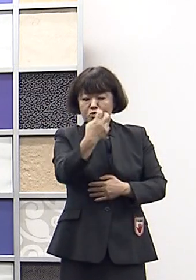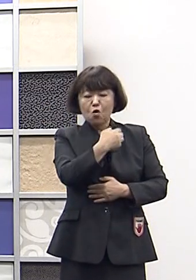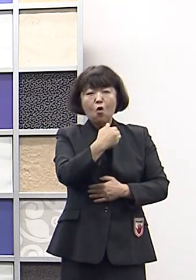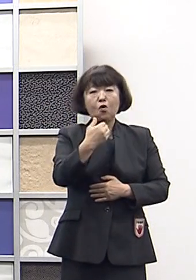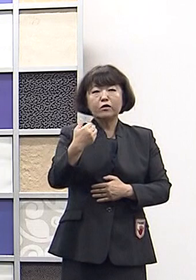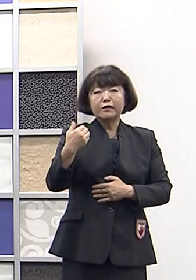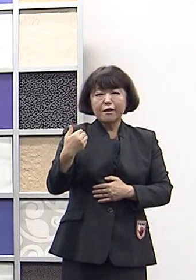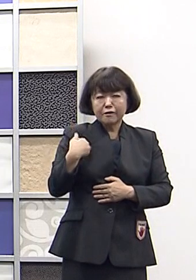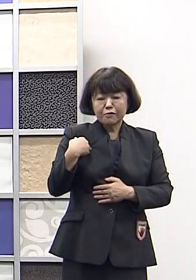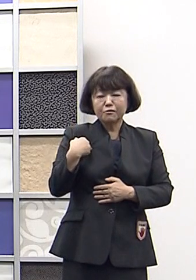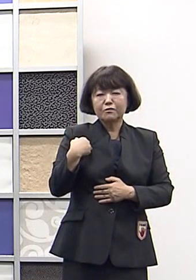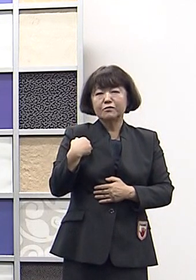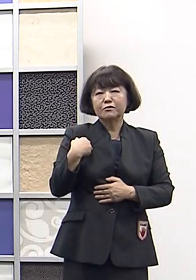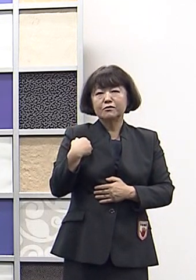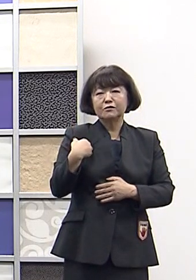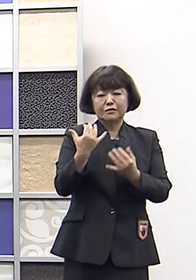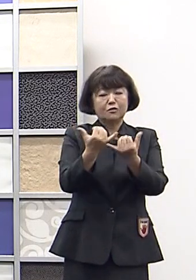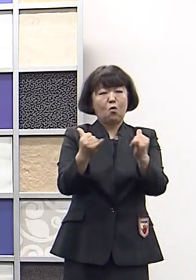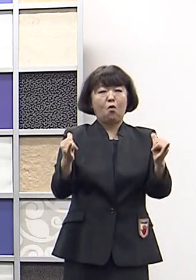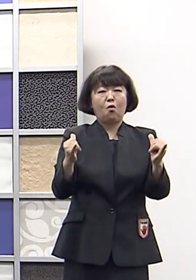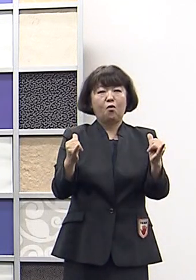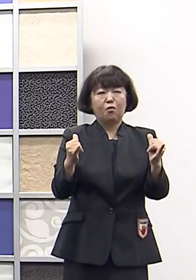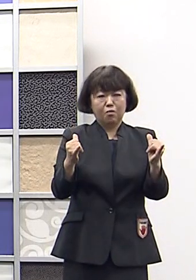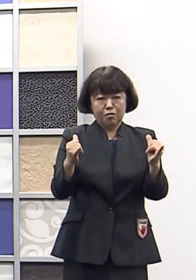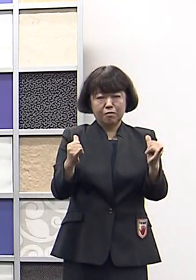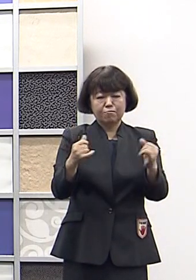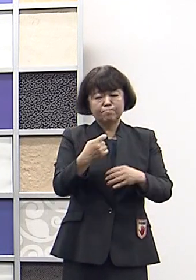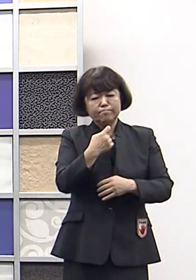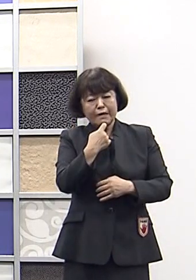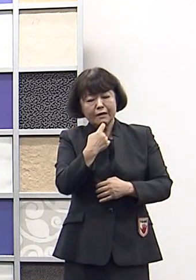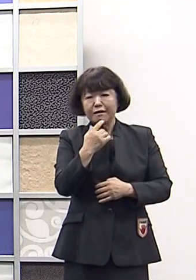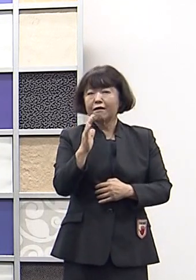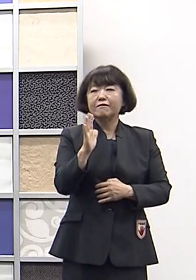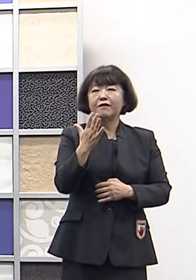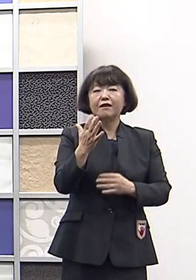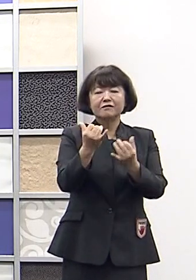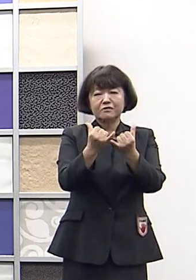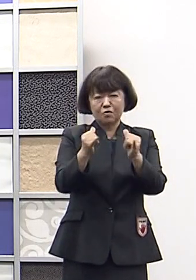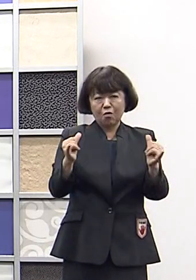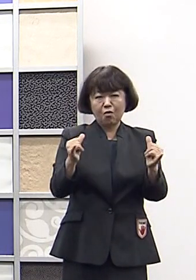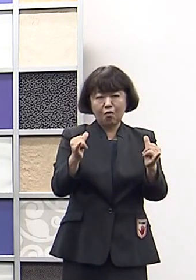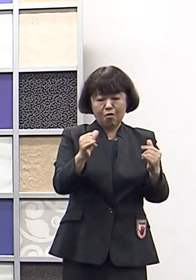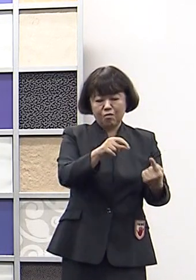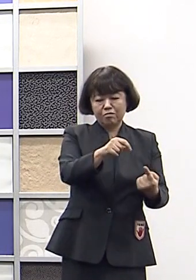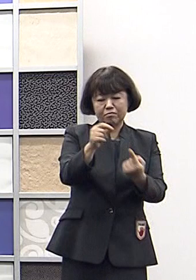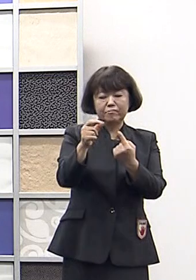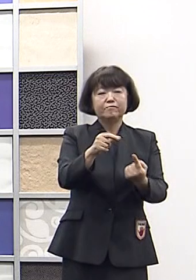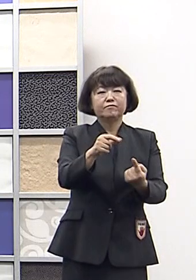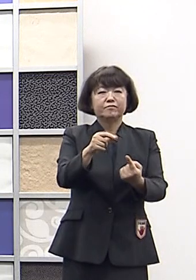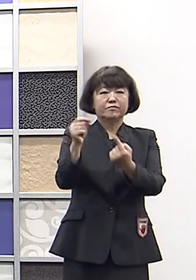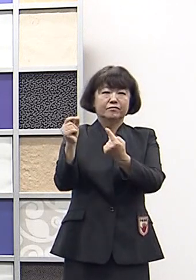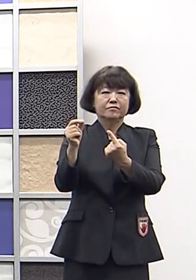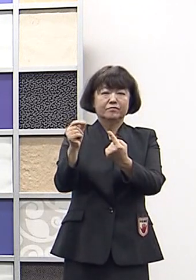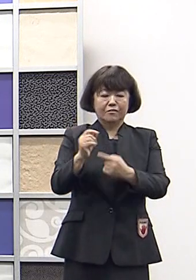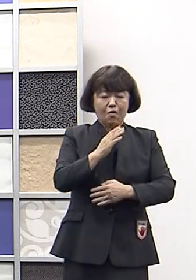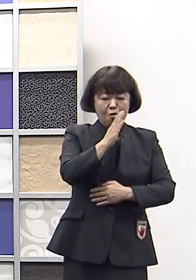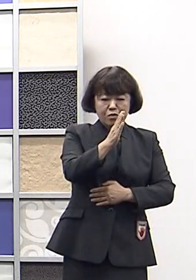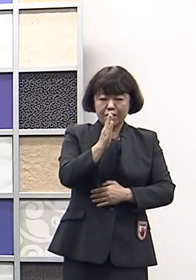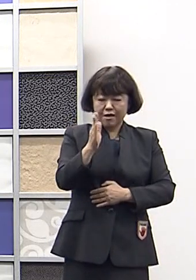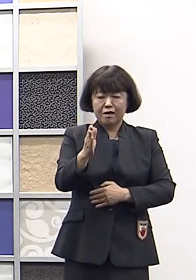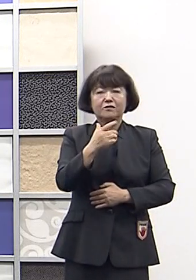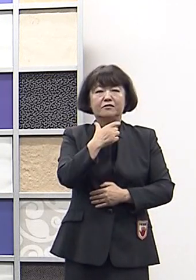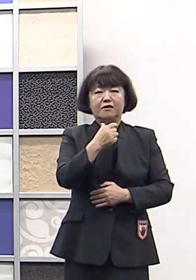検証することに対して疑いが抱かれないような、そういう専門家の皆さんにお願いをしたいと思っ